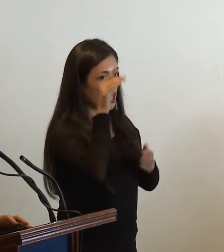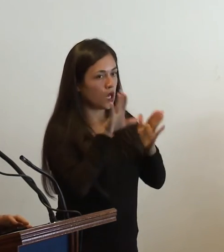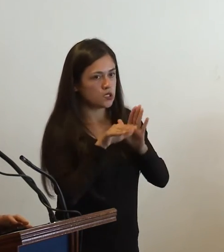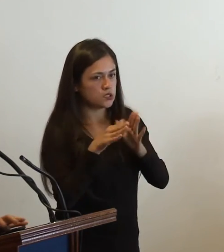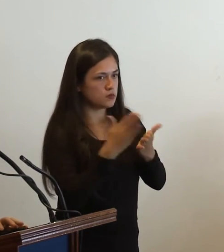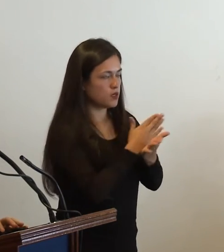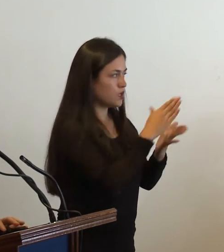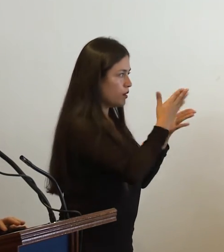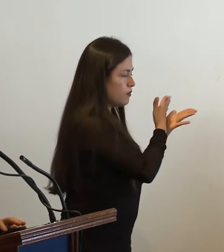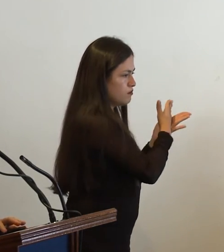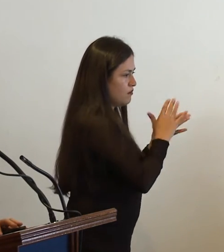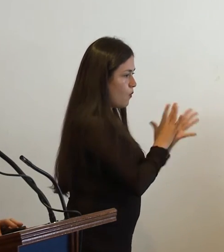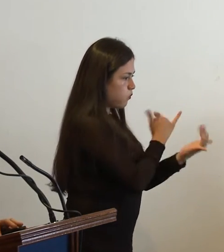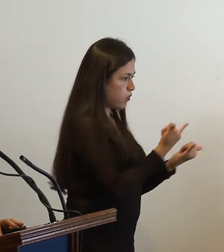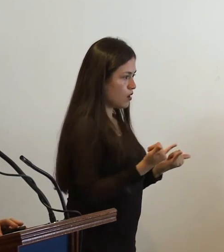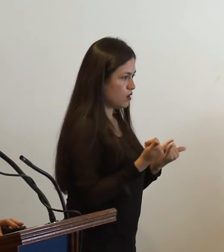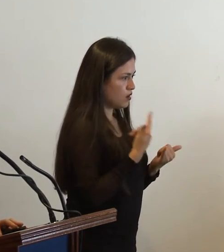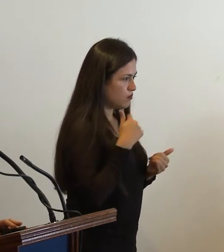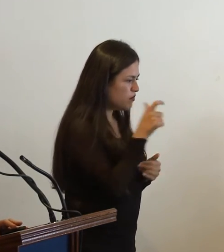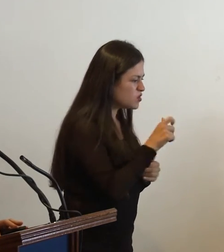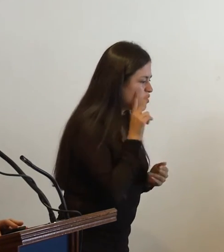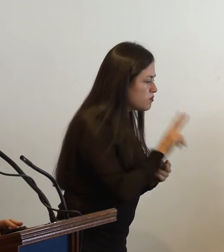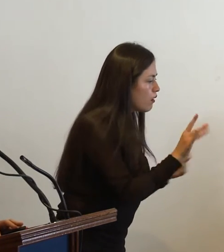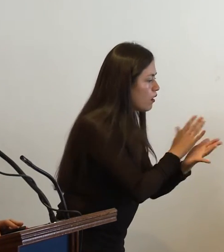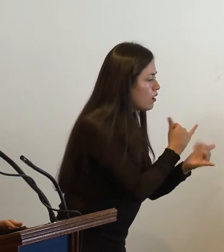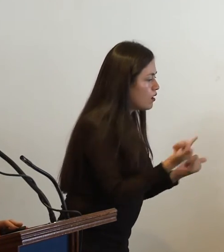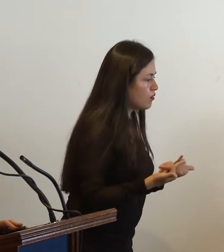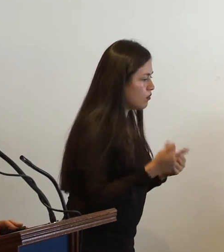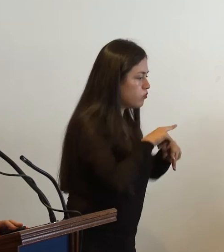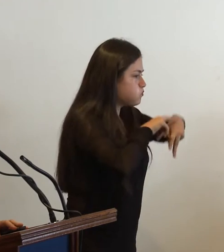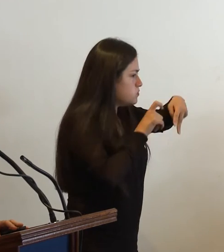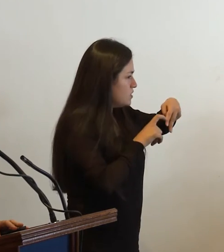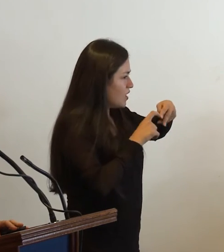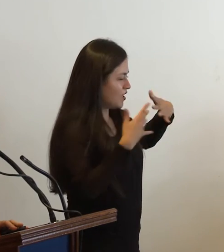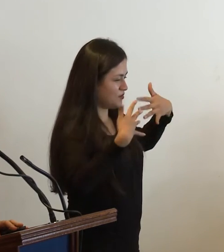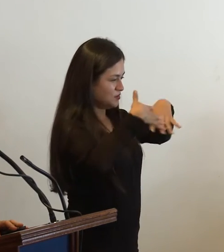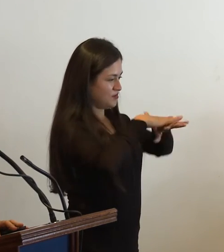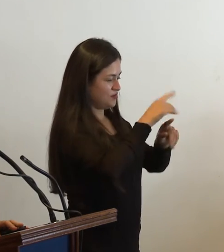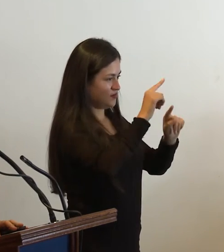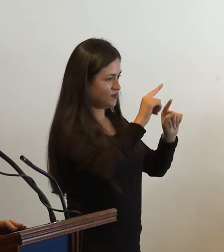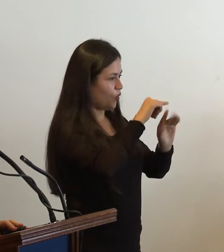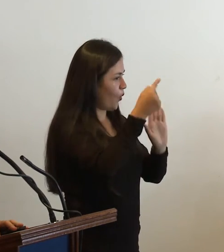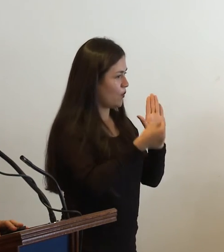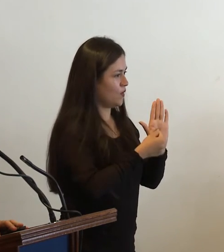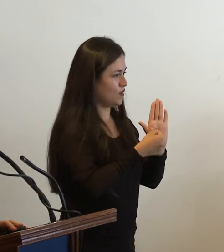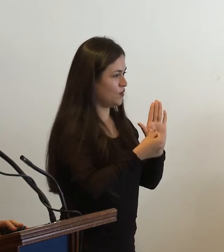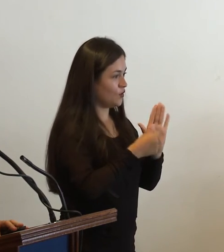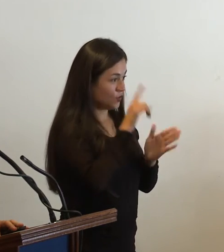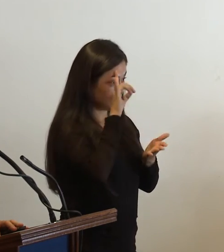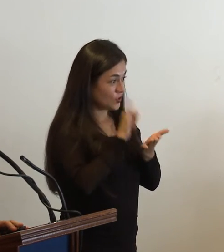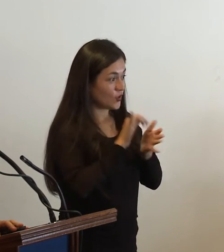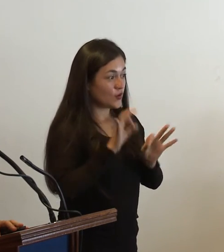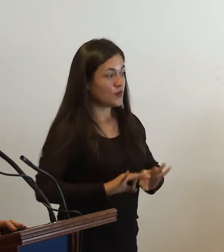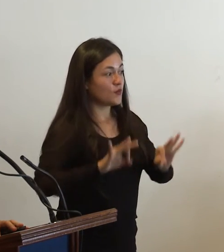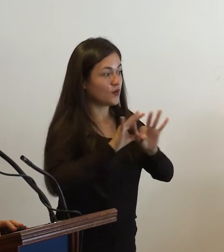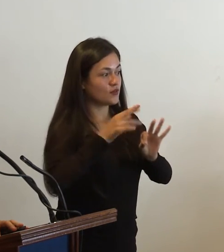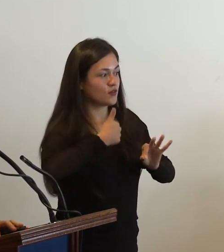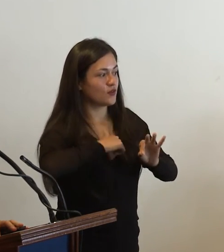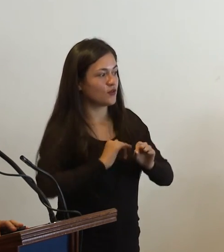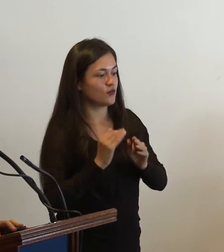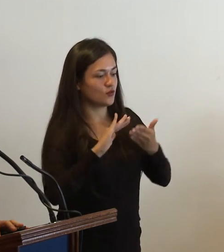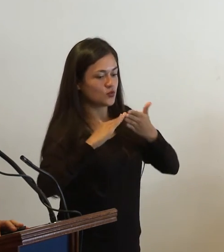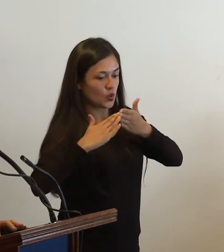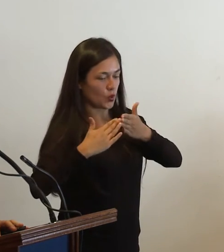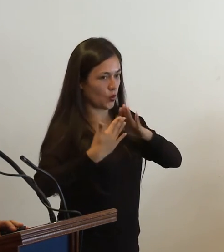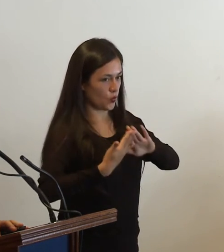piensan las realidades de manera integral, y yo creo que ahí hay un aporte muy importante que desde la educación